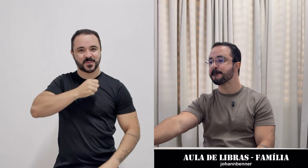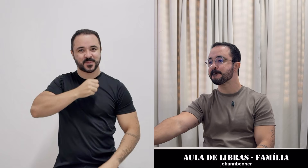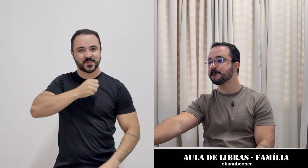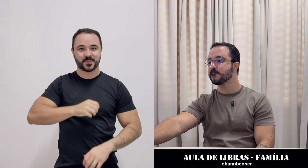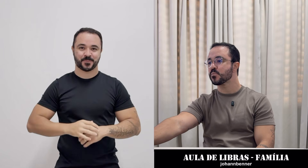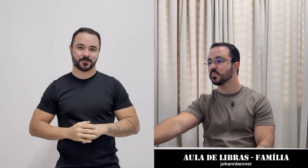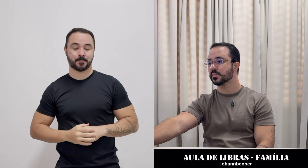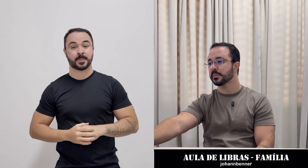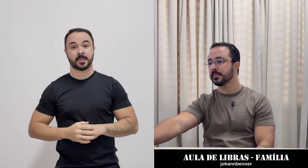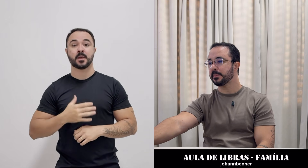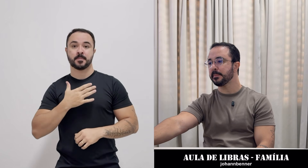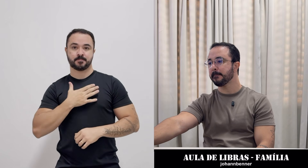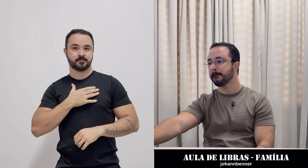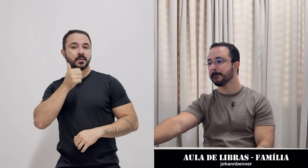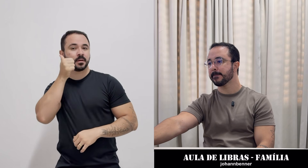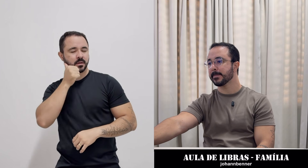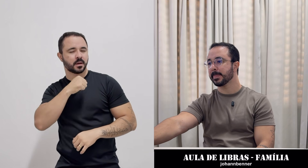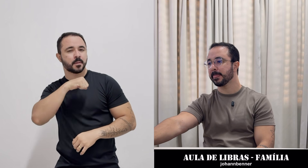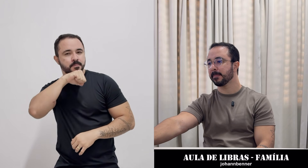ó.